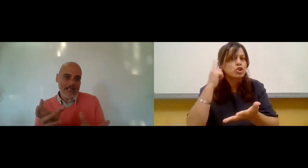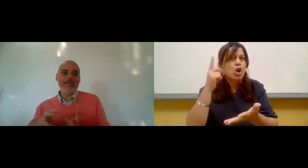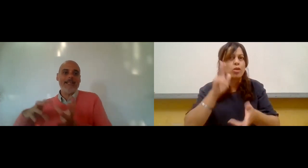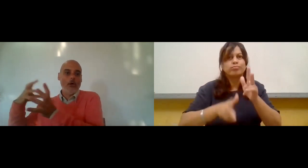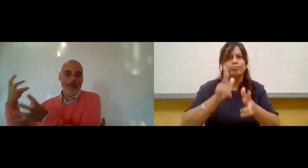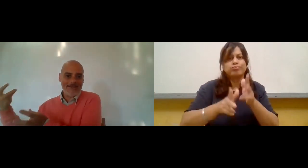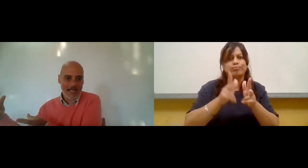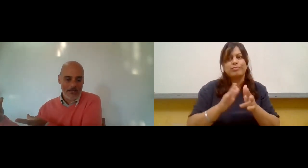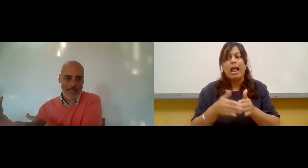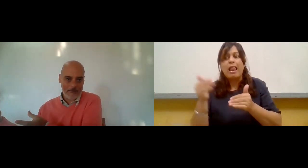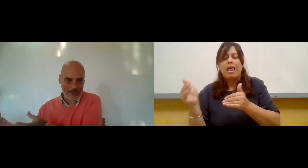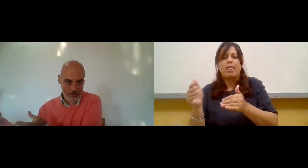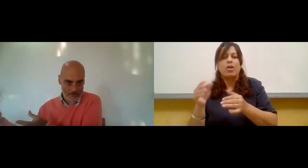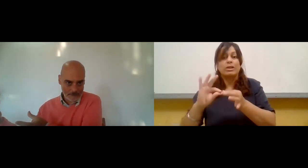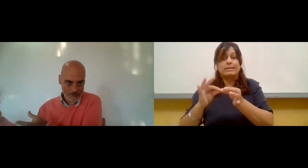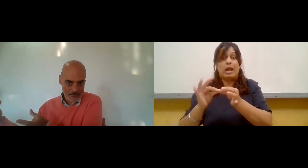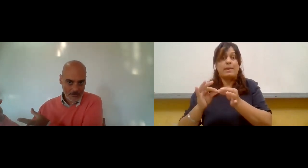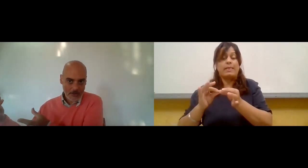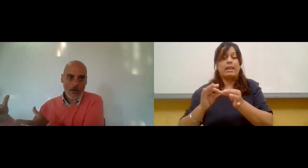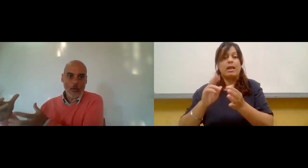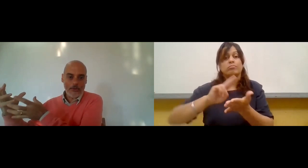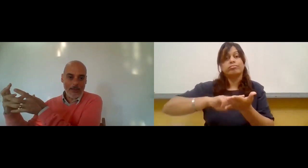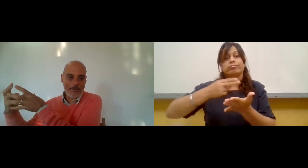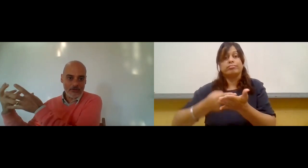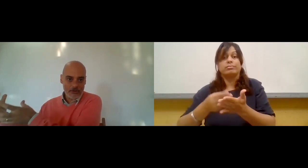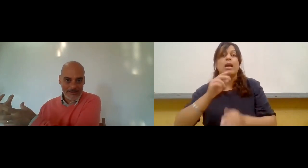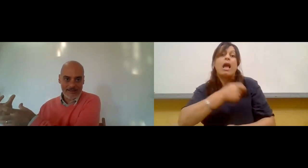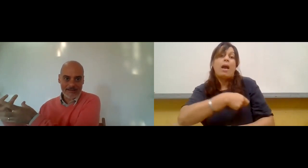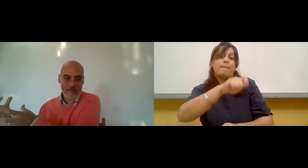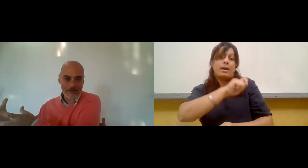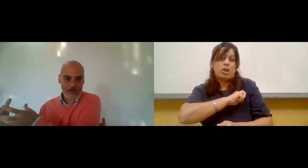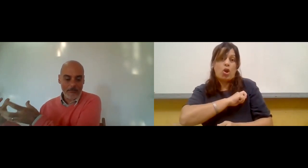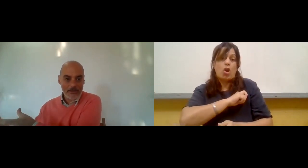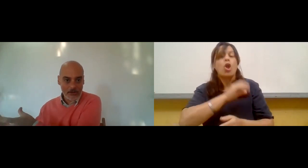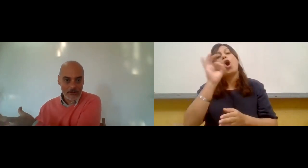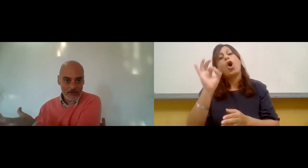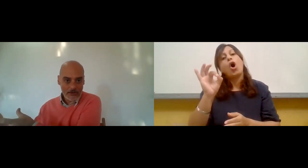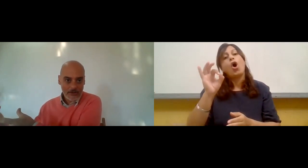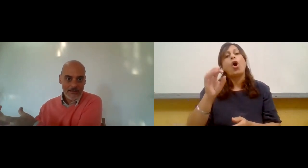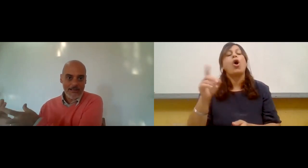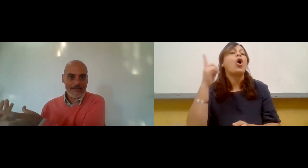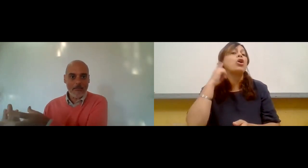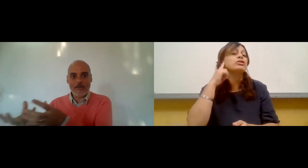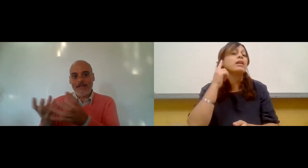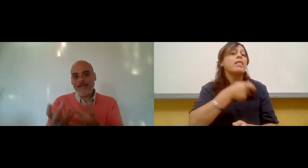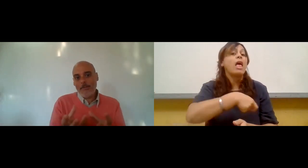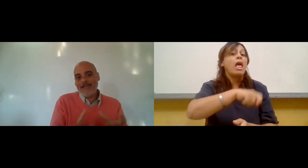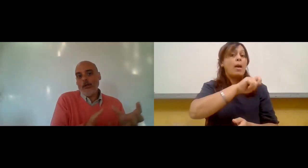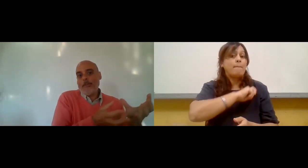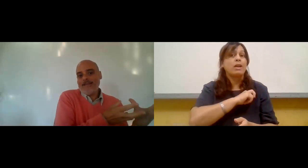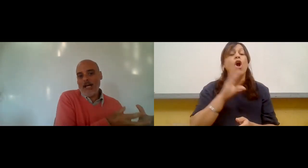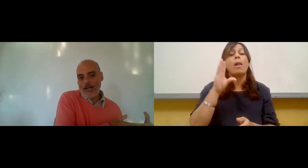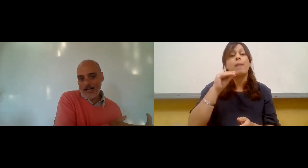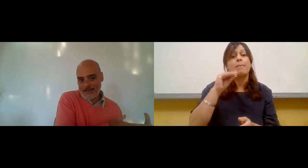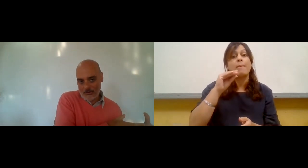o el intérprete lo pasaba a español. O cuando una persona oyente estaba hablando en español, la intérprete o el intérprete